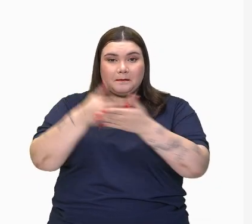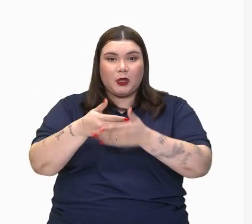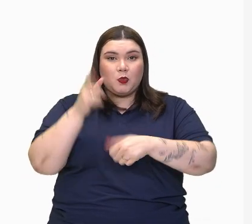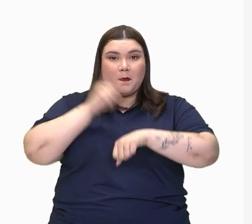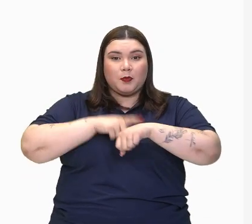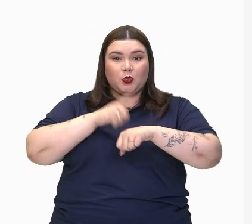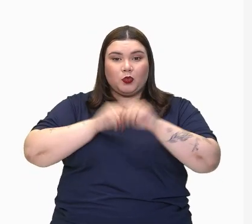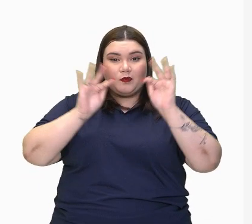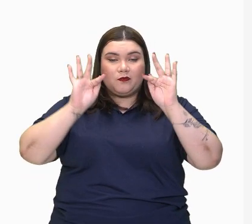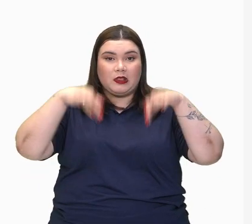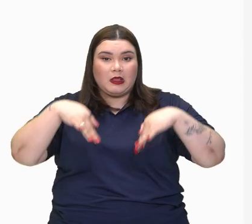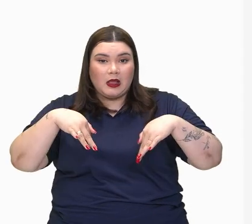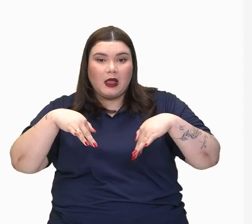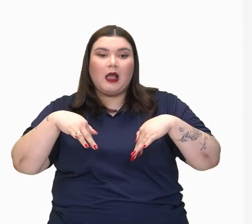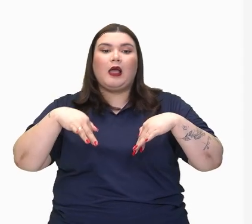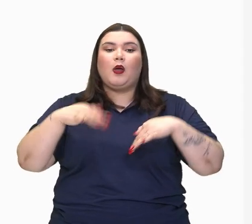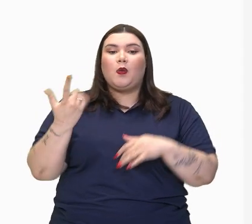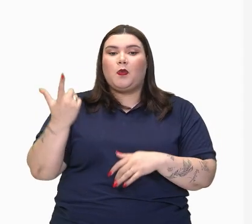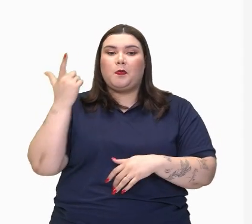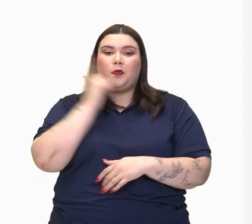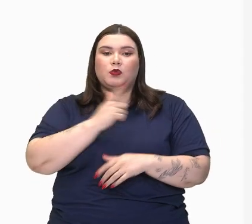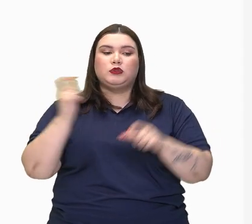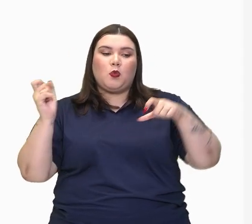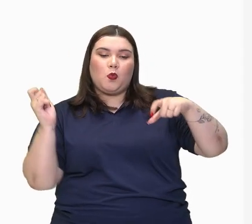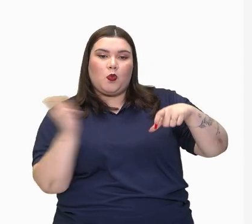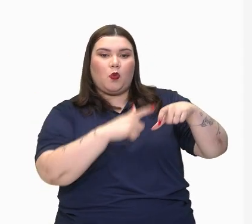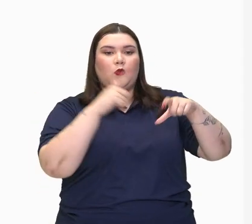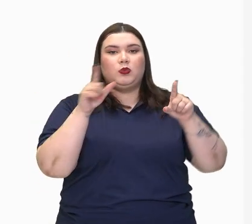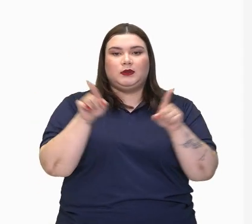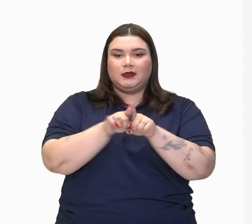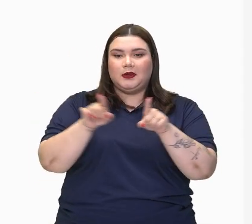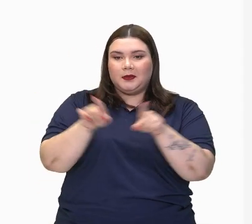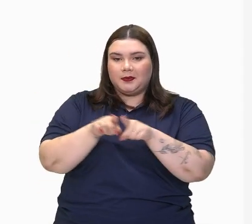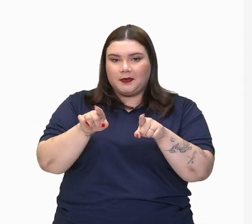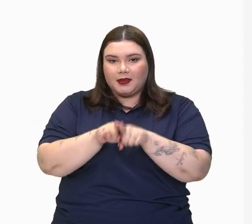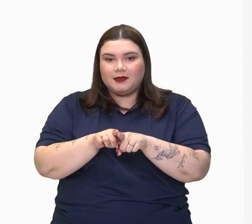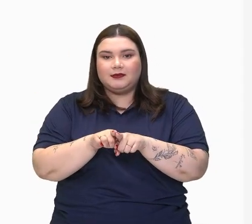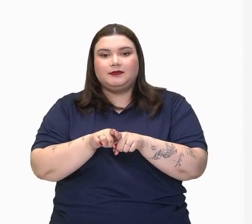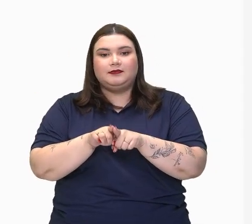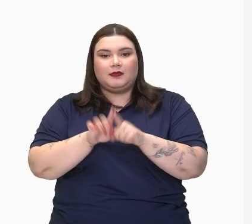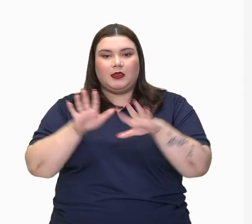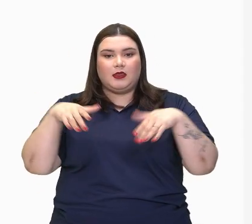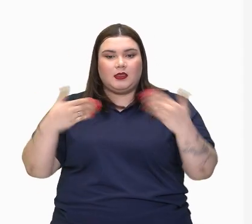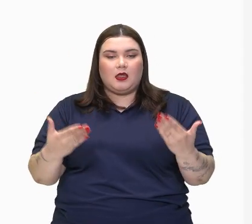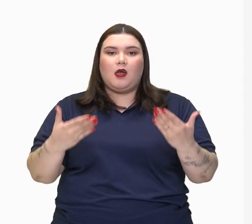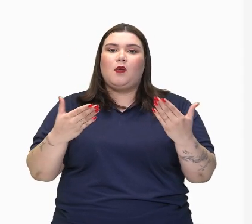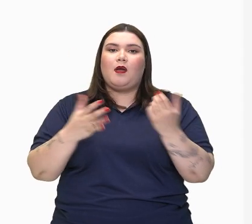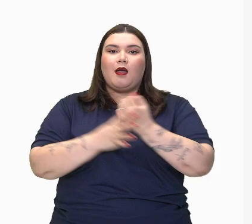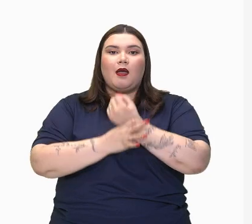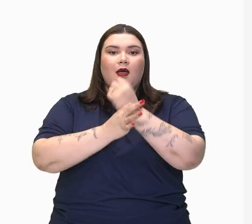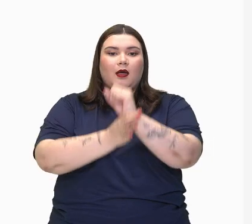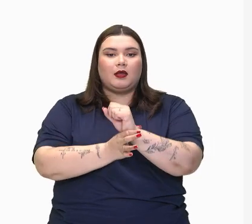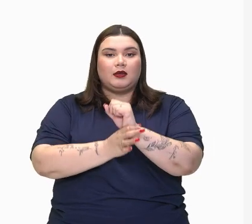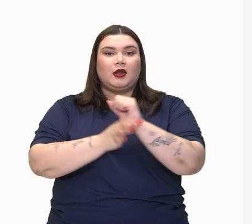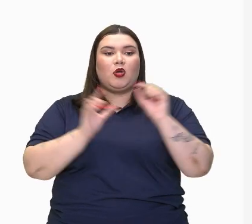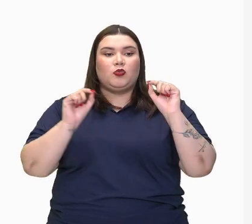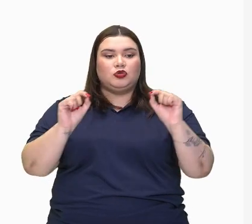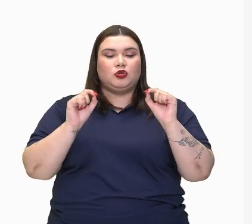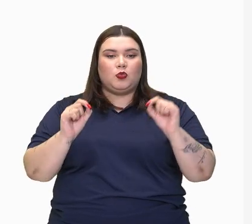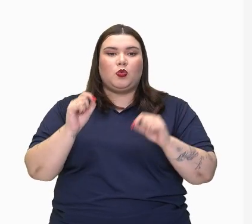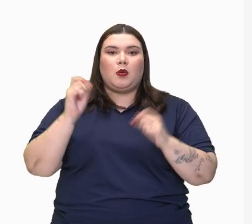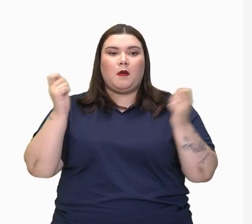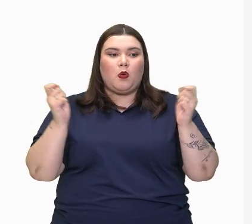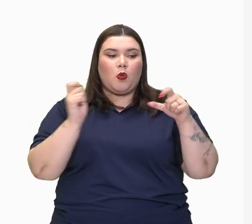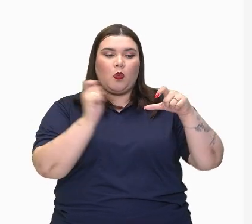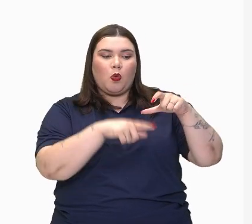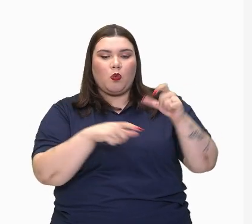pressionando nos minutos finais, conseguiu o empate em uma jogada ensaiada de escanteio,